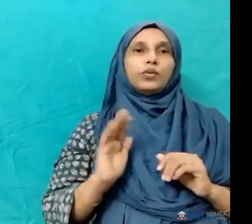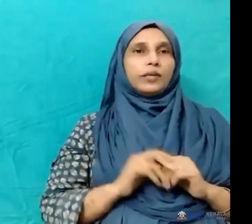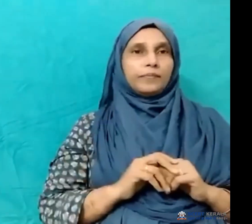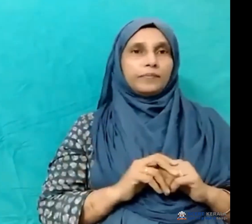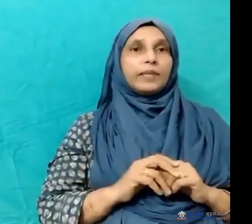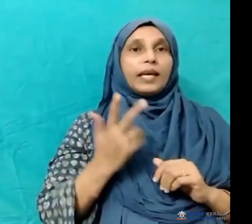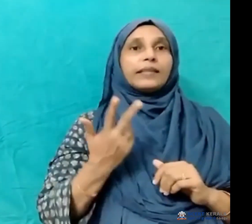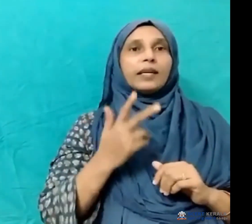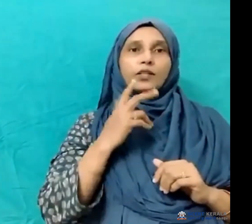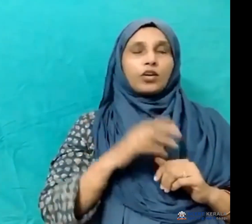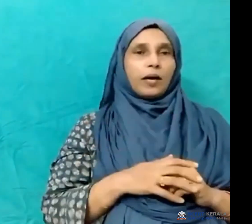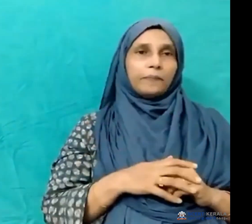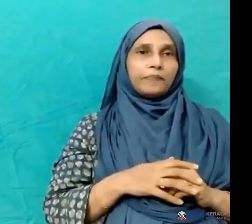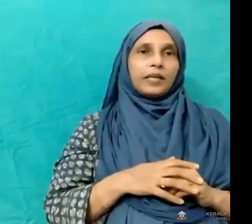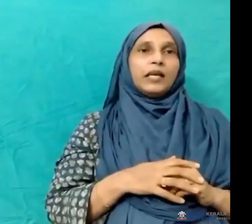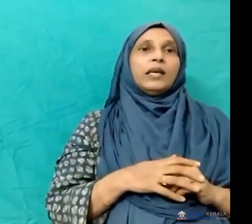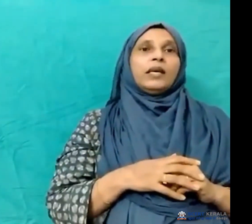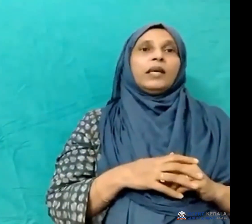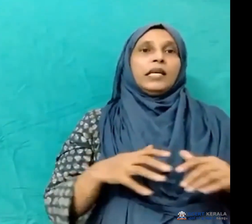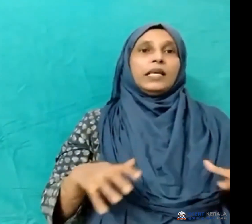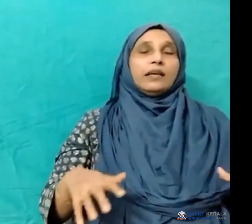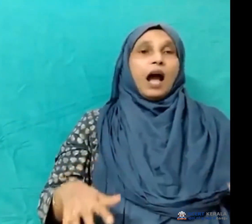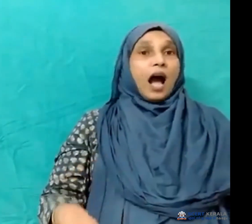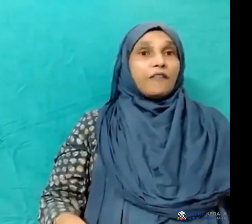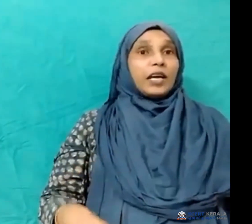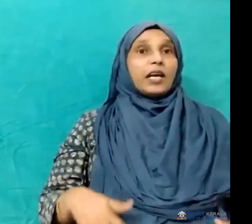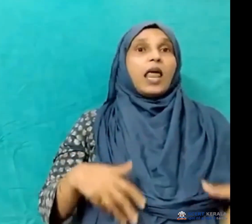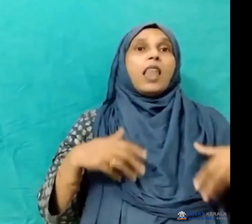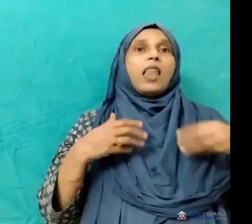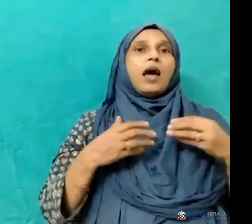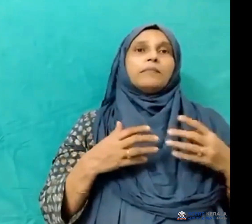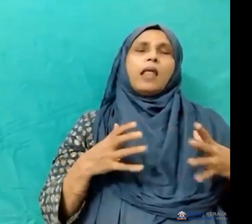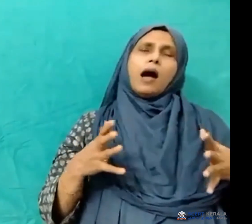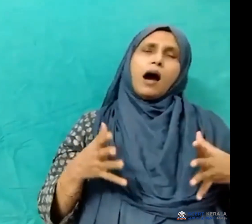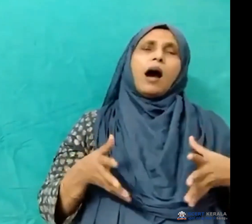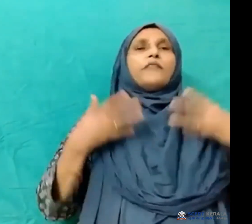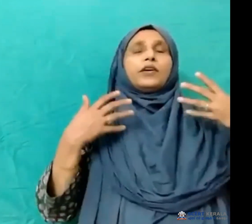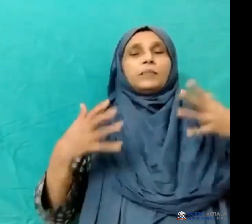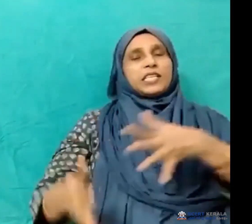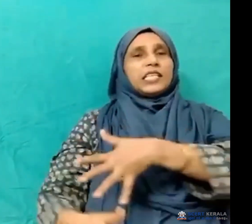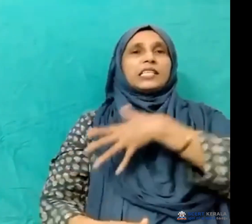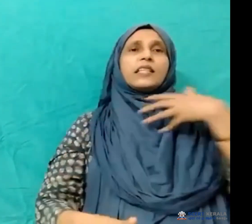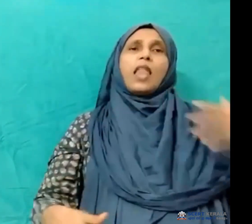ഉണ്ട്. എന്താണ് നോക്കാം. ഈ ആവേഗങ്ങളെല്ലാം എല്ലാ ആവേഗങ്ങൾ ശരീരത്തിൽ